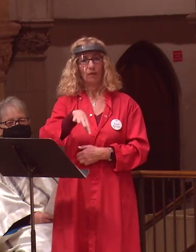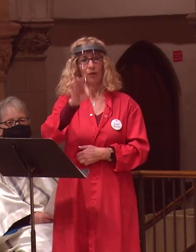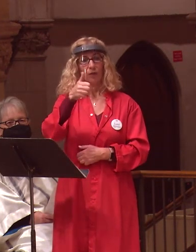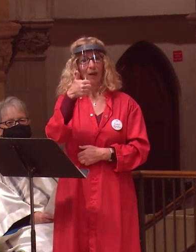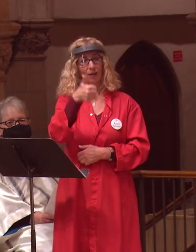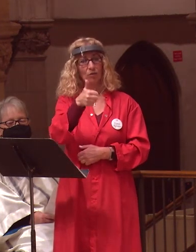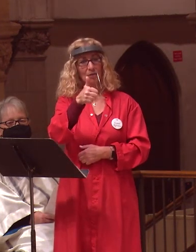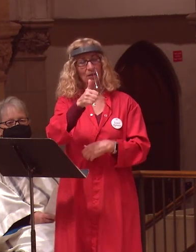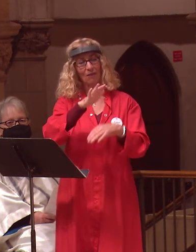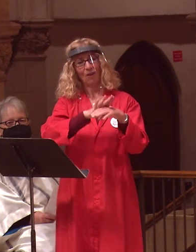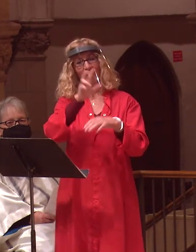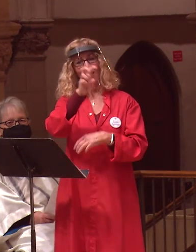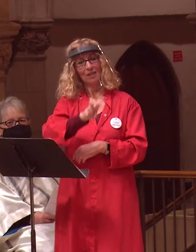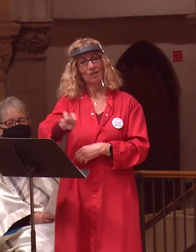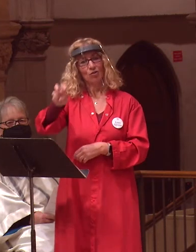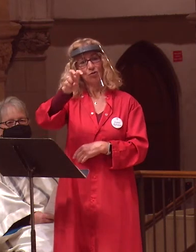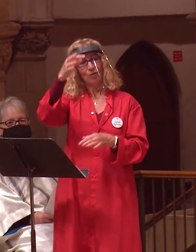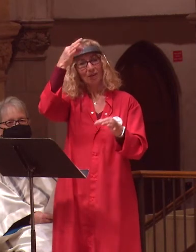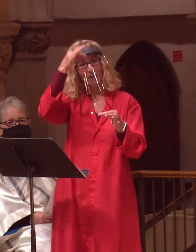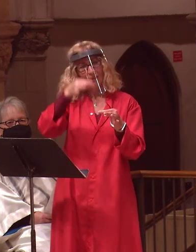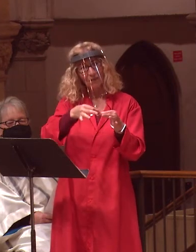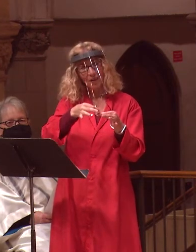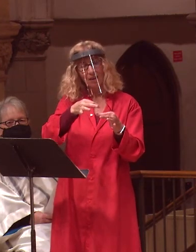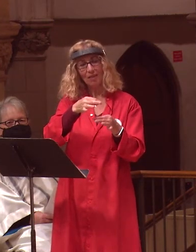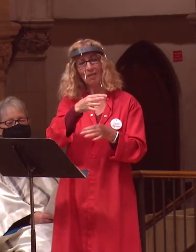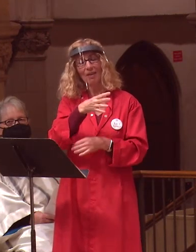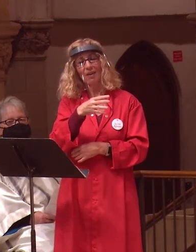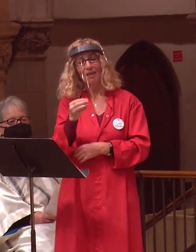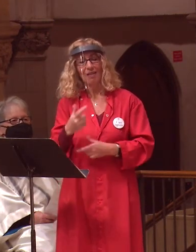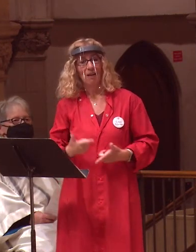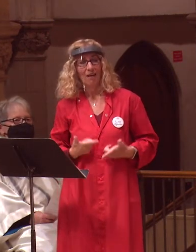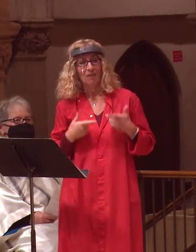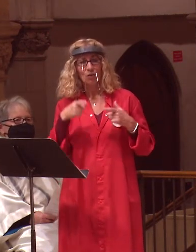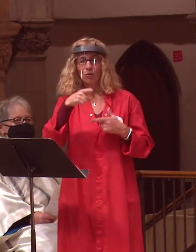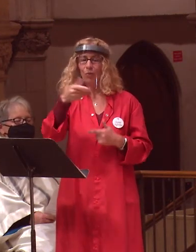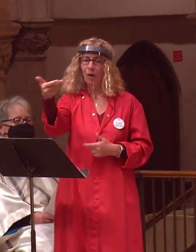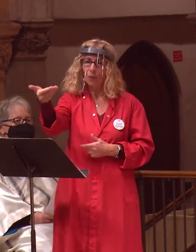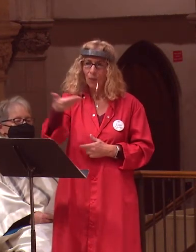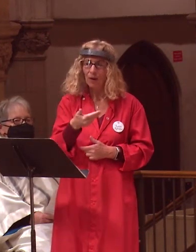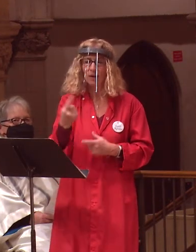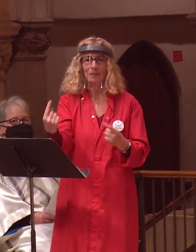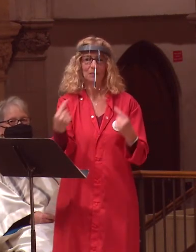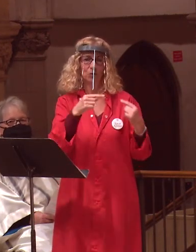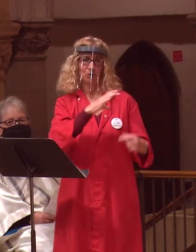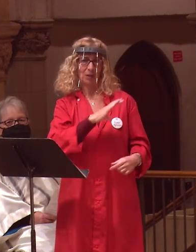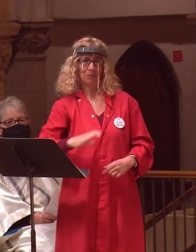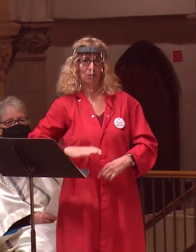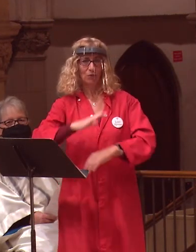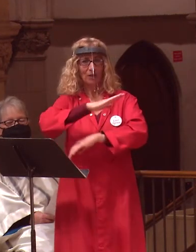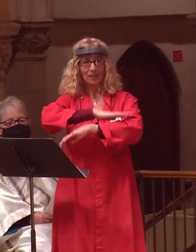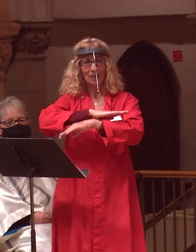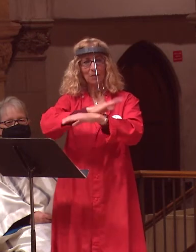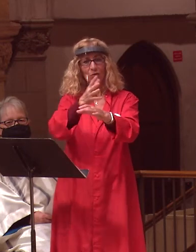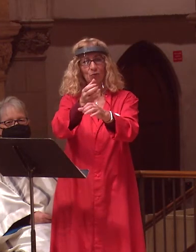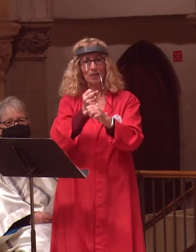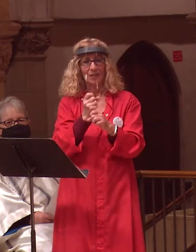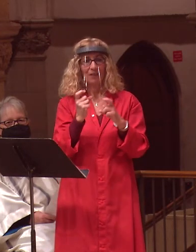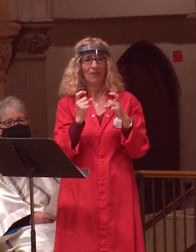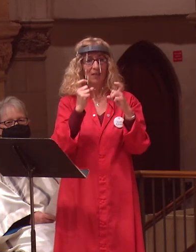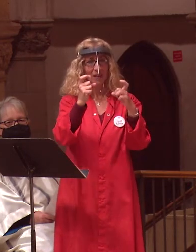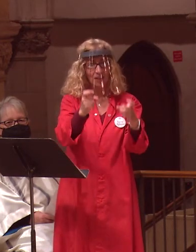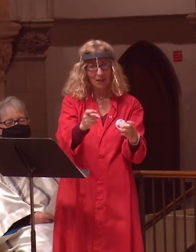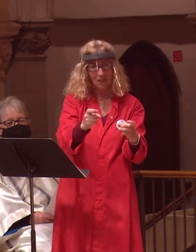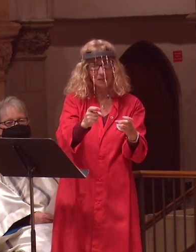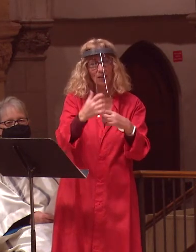find yourself on the journey of faith and life, you are welcome to come to Christ's table to receive the gifts